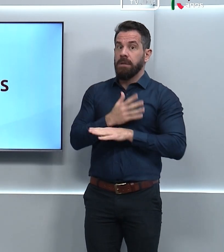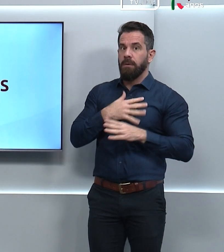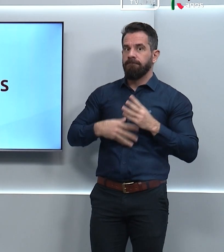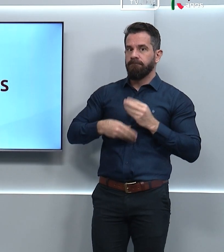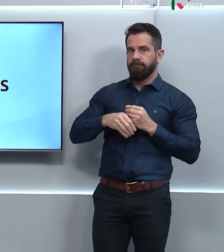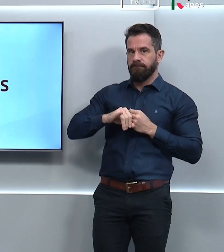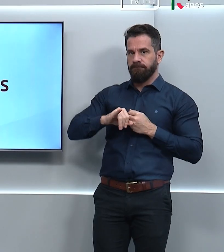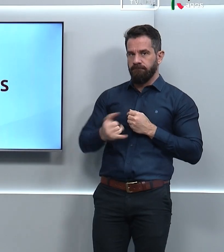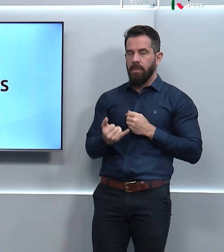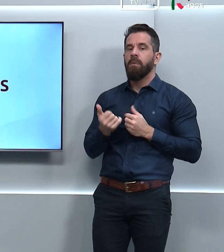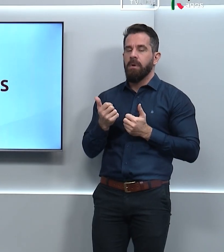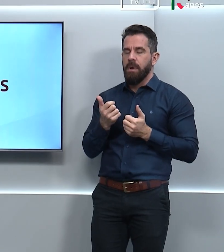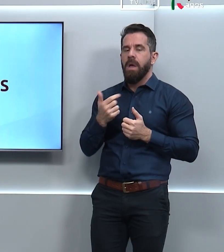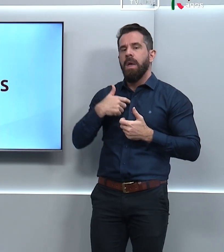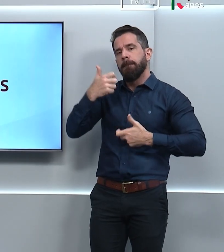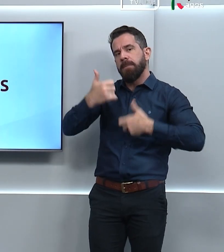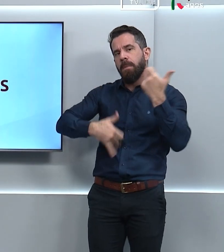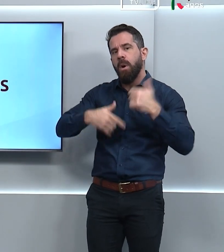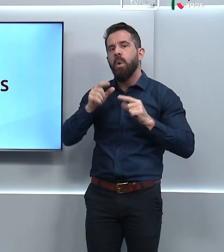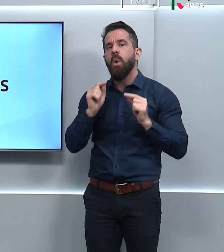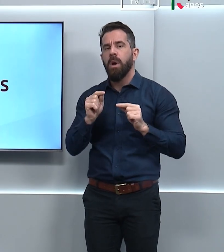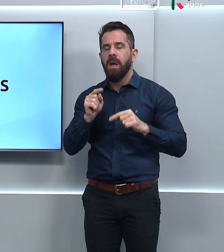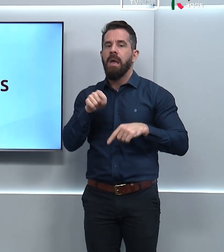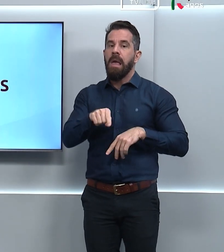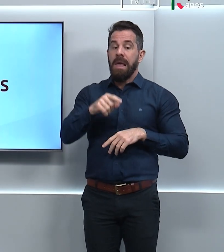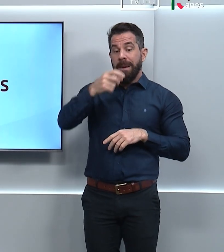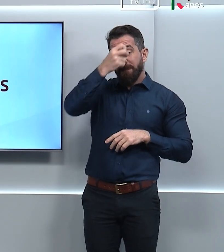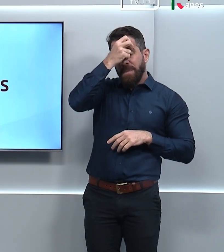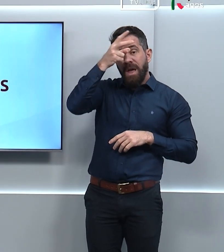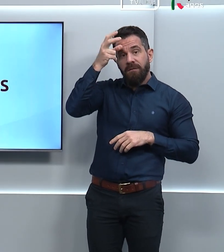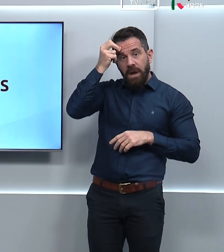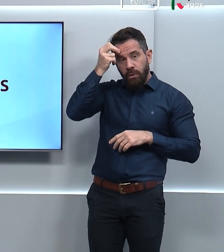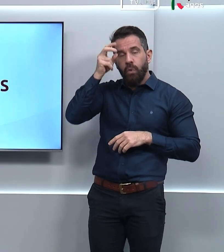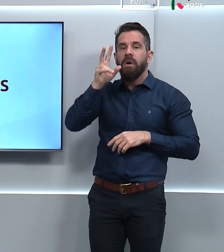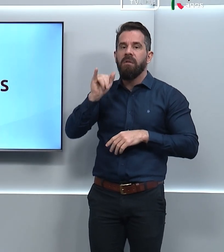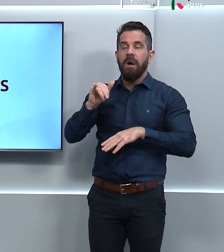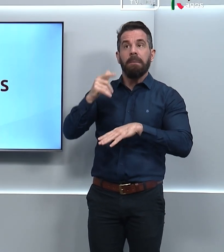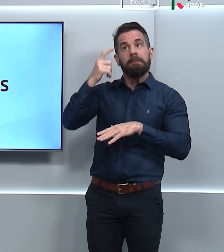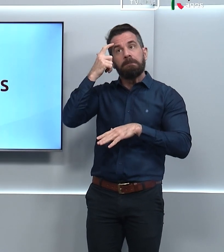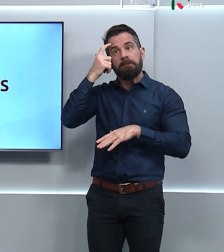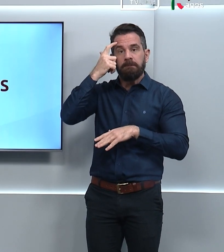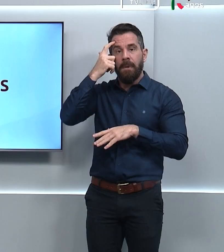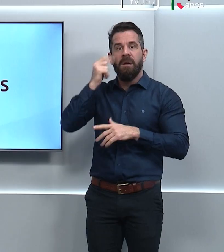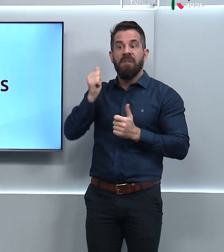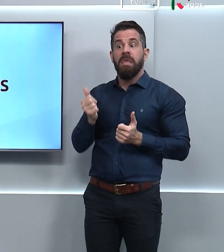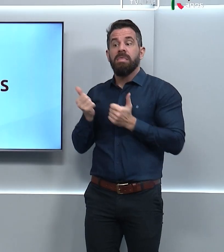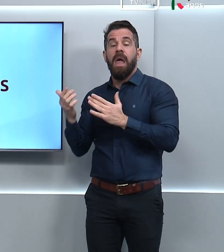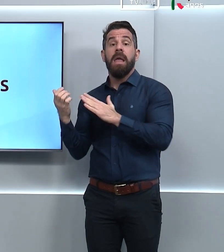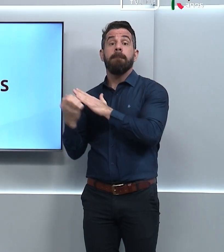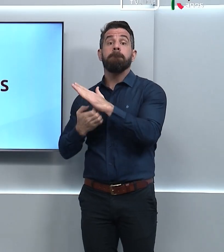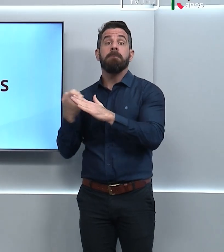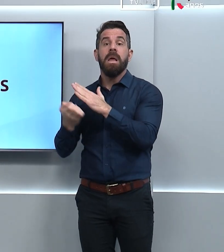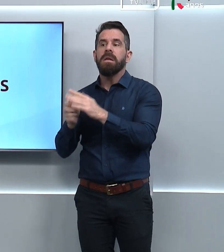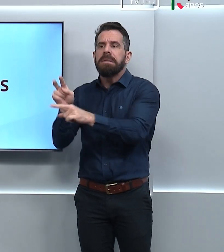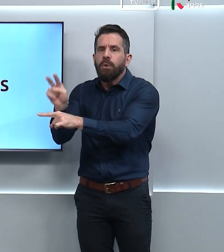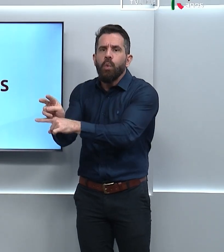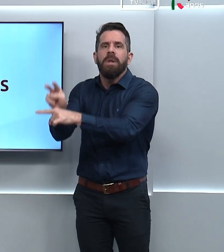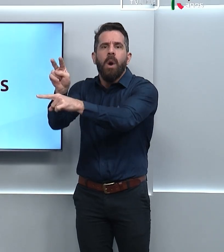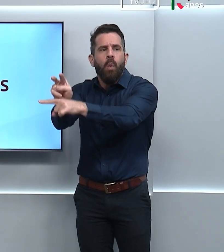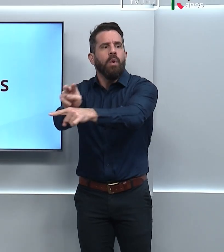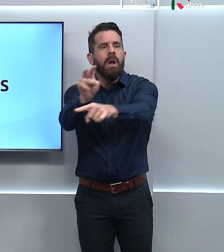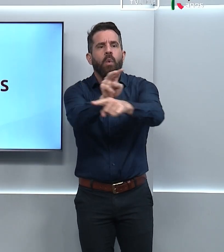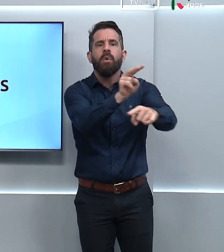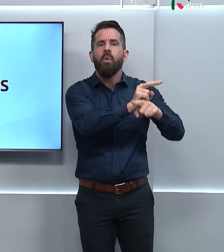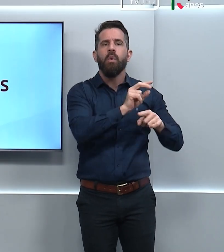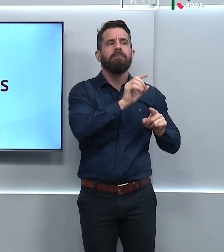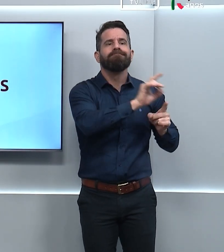ela tem estudado terceirizar temporariamente a gestão de 11 parques que ficam aqui na capital. Isso passando a gestão